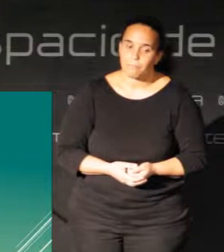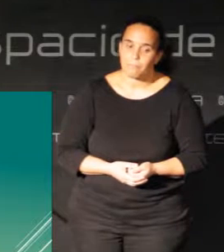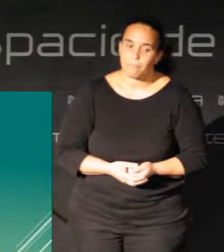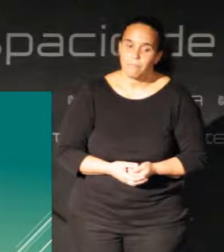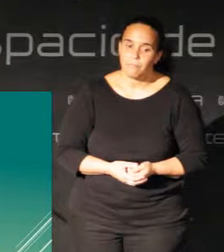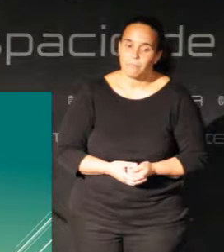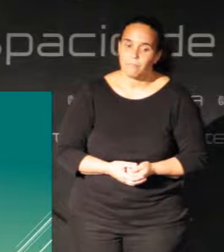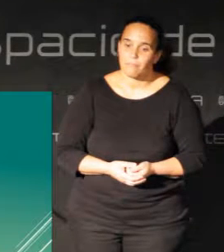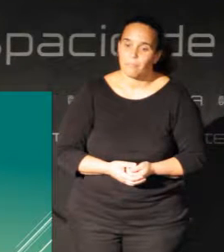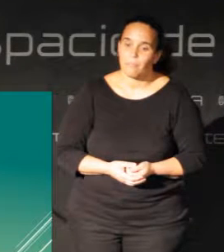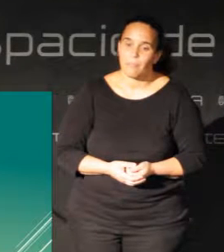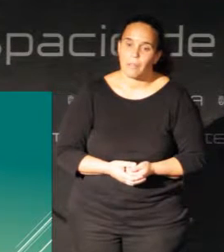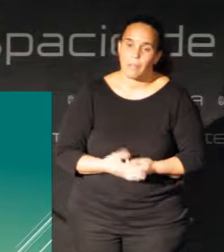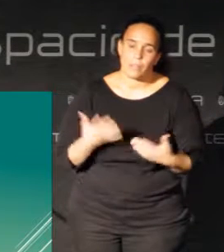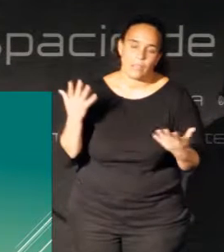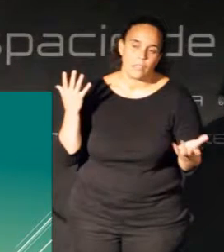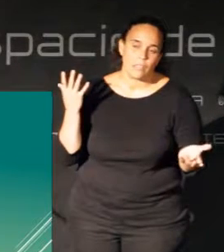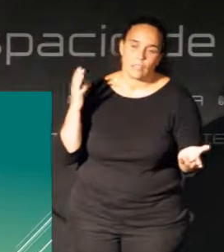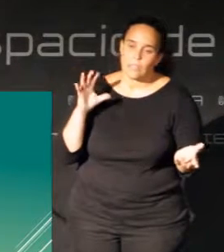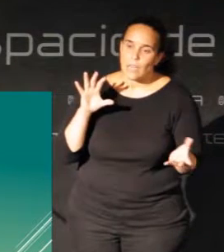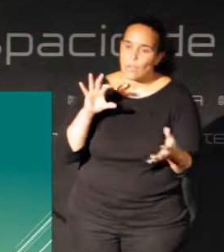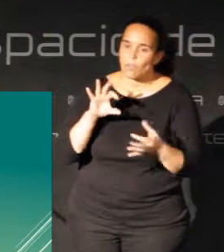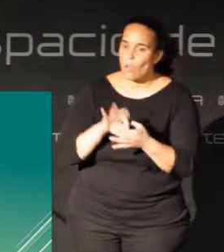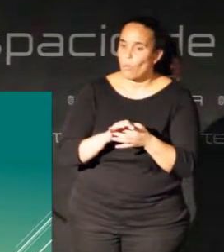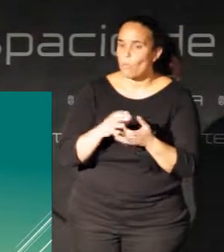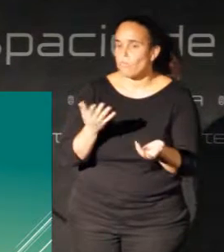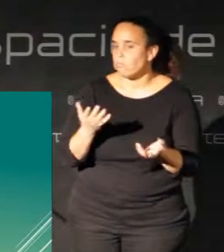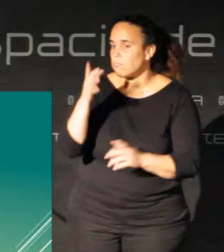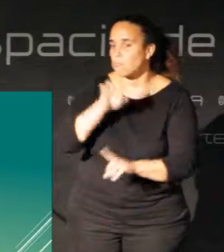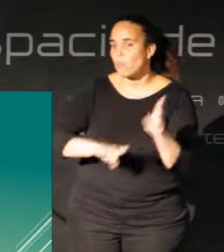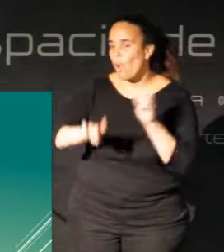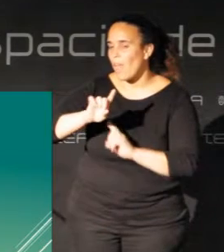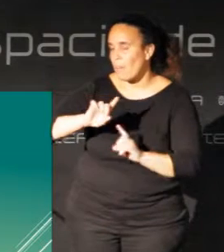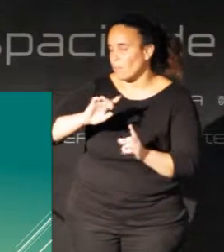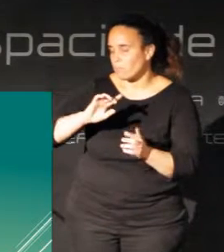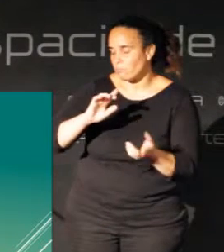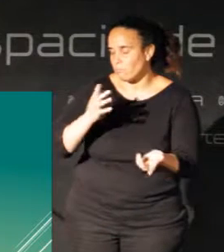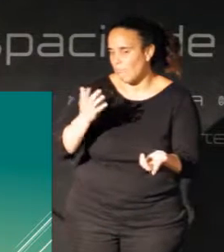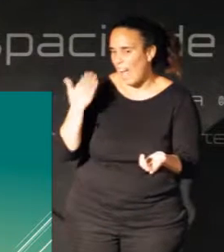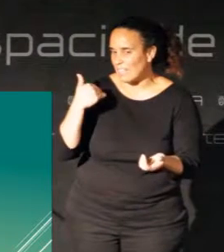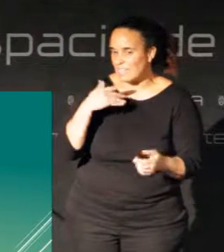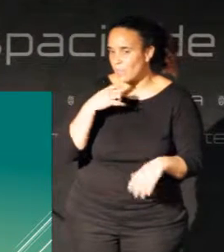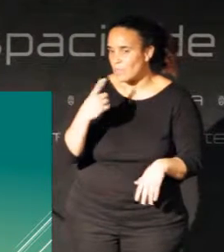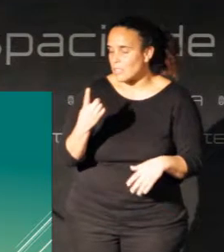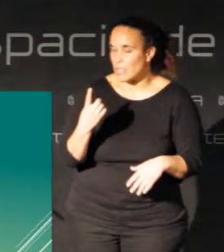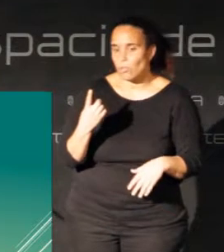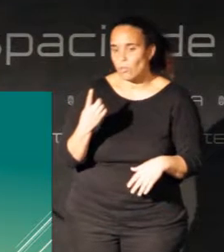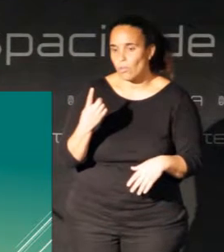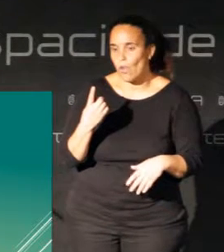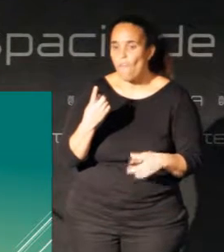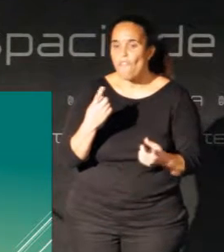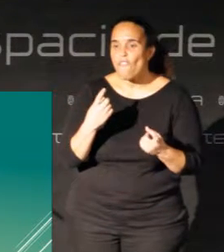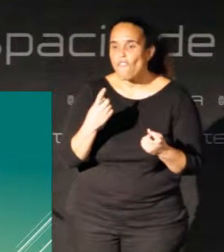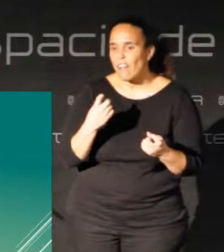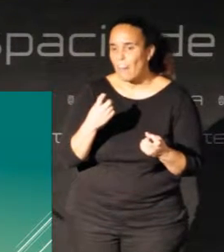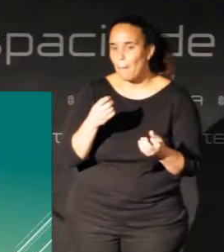también en la línea de la para solucionar el problema que hablaba antes de la insuficiente dotación de medios